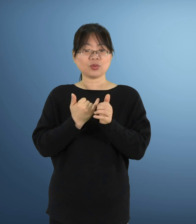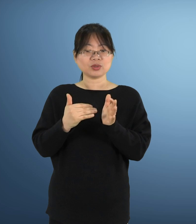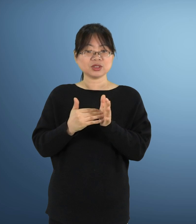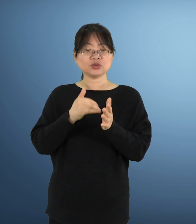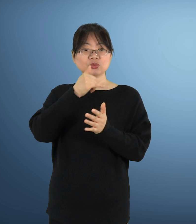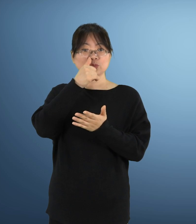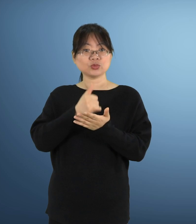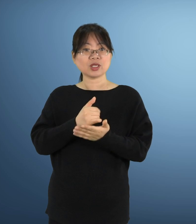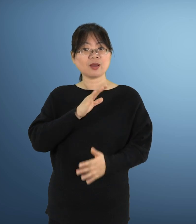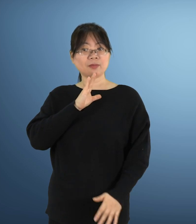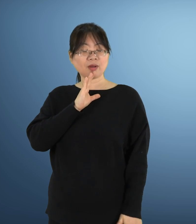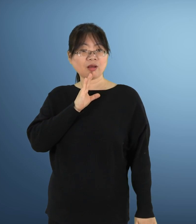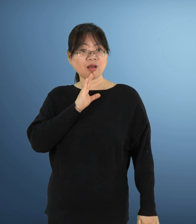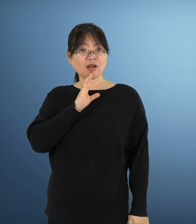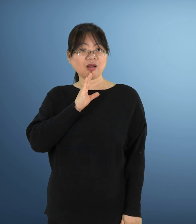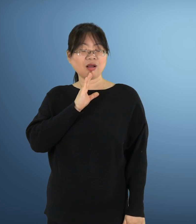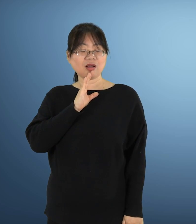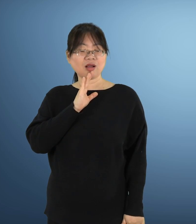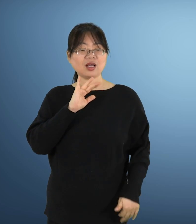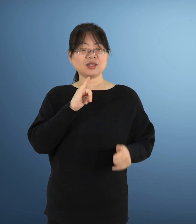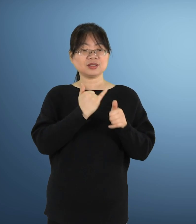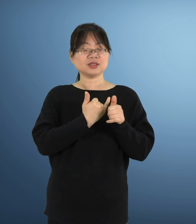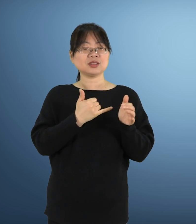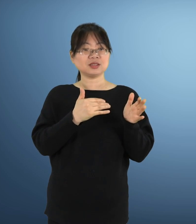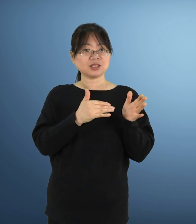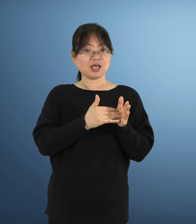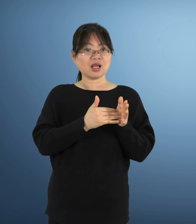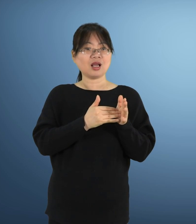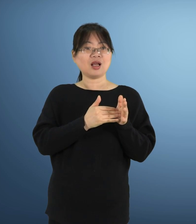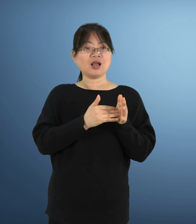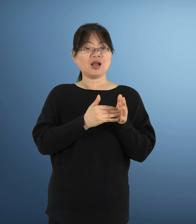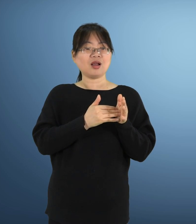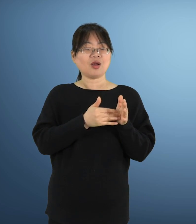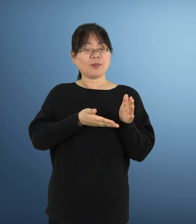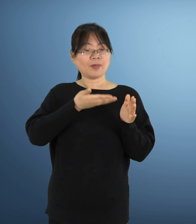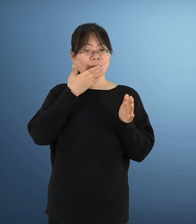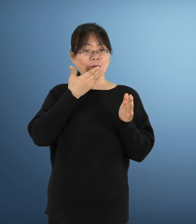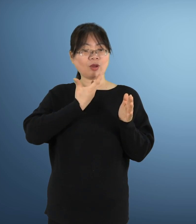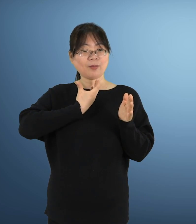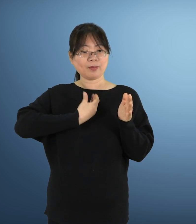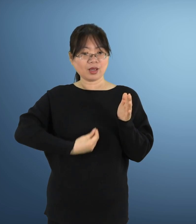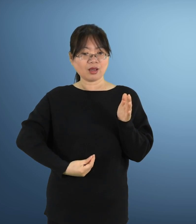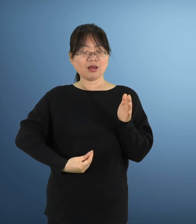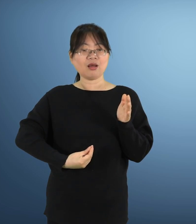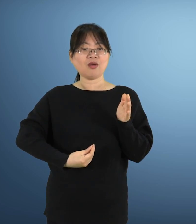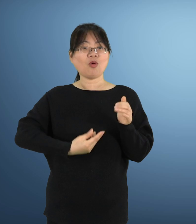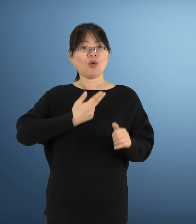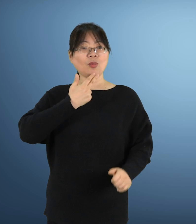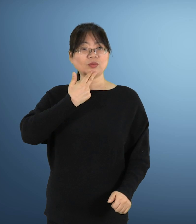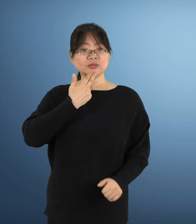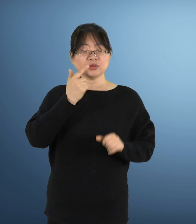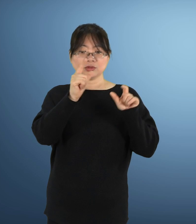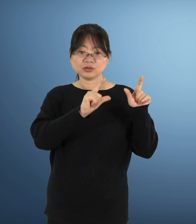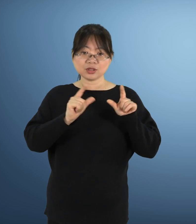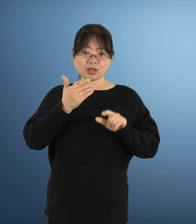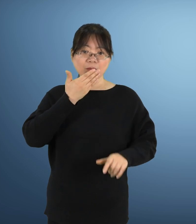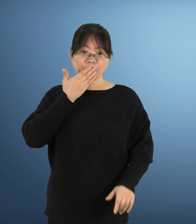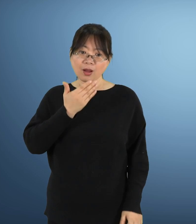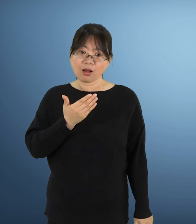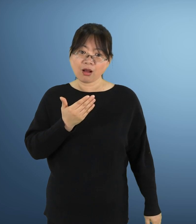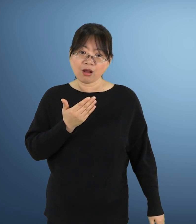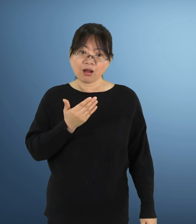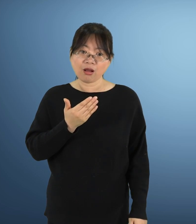게 죄예요? 시집 가고 장가 가고 먹고 마시지 않고 살아갈 수 있나요?